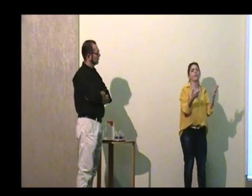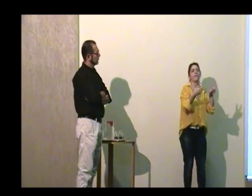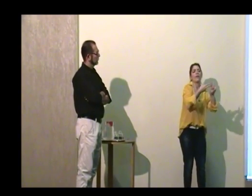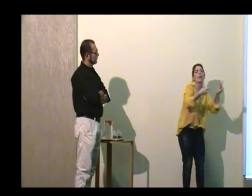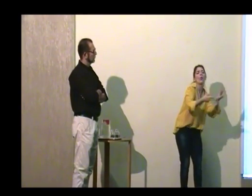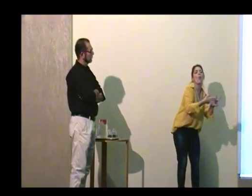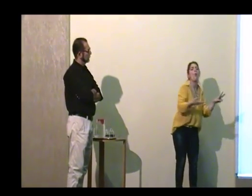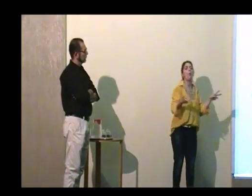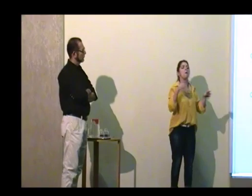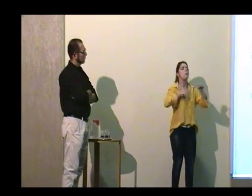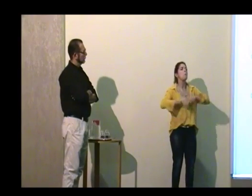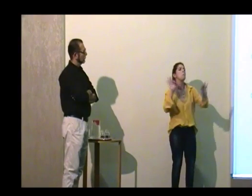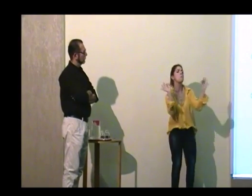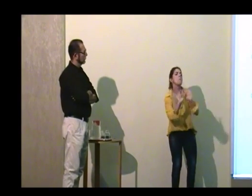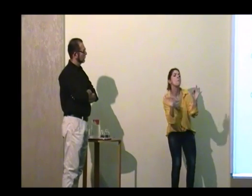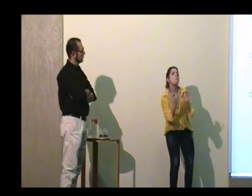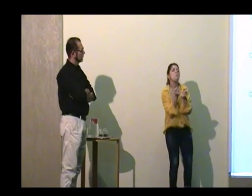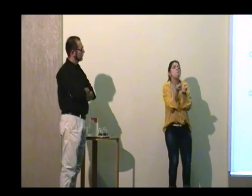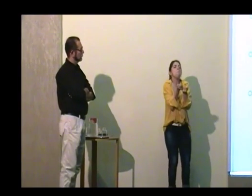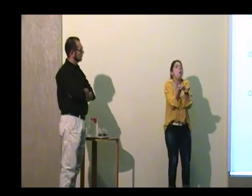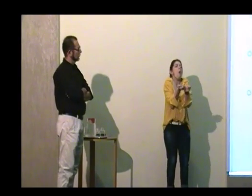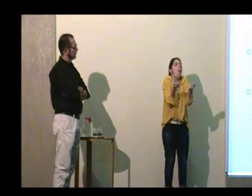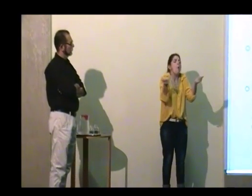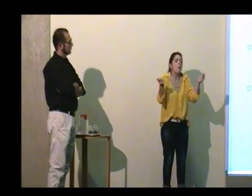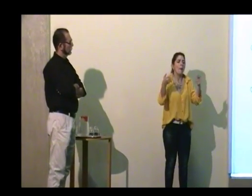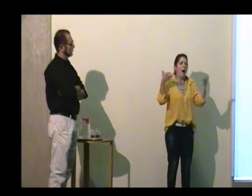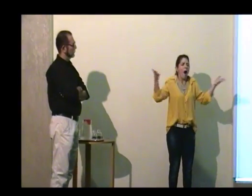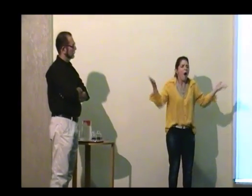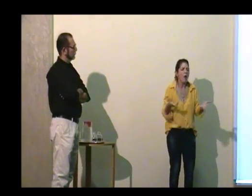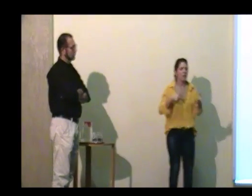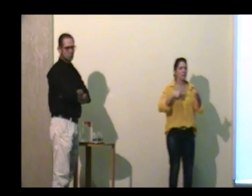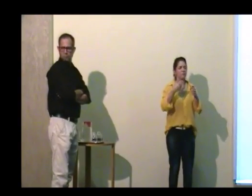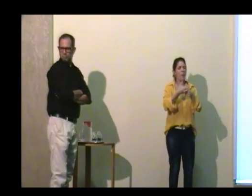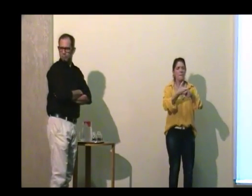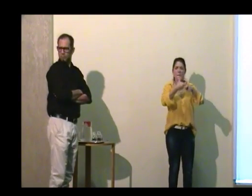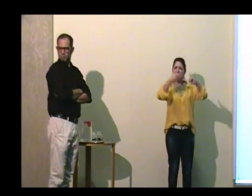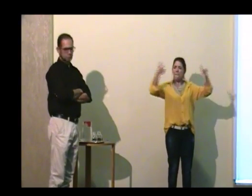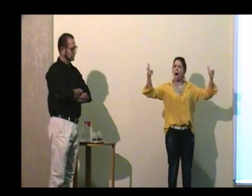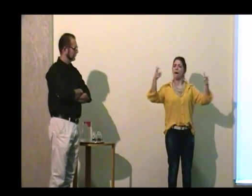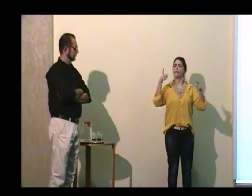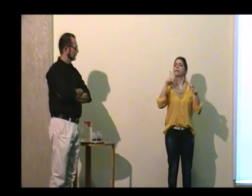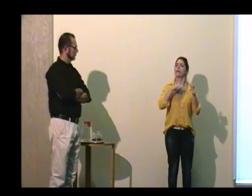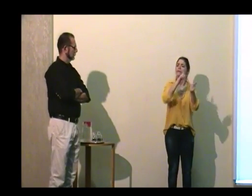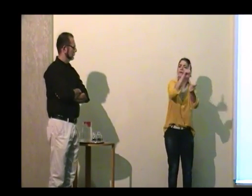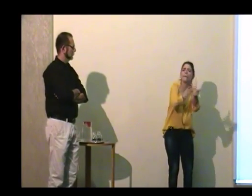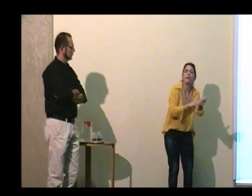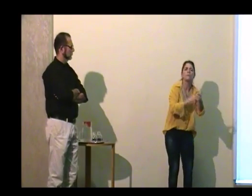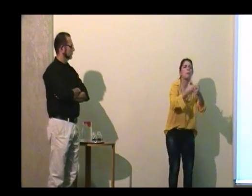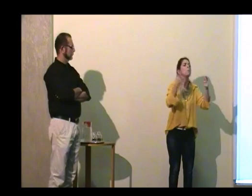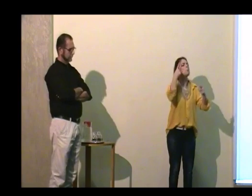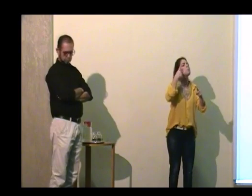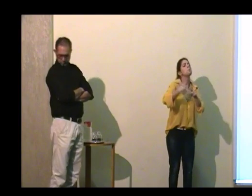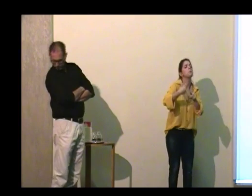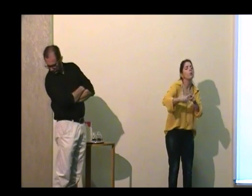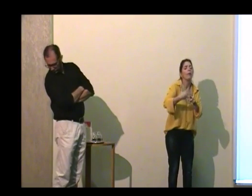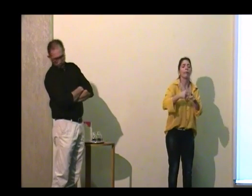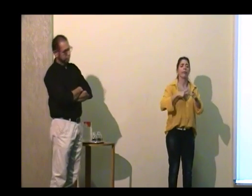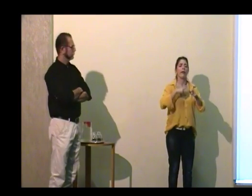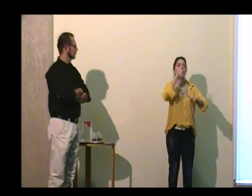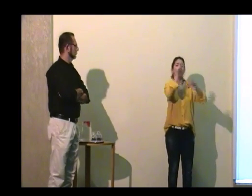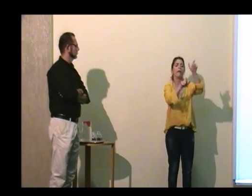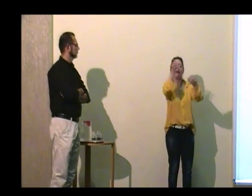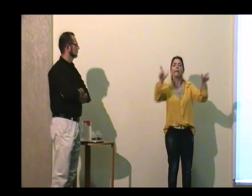Muito antigamente as pessoas se alimentavam constantemente de frutas, verduras, né? Tinham alimentos muito naturais,